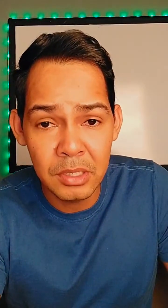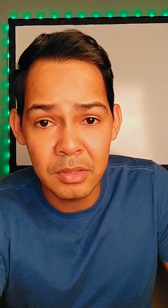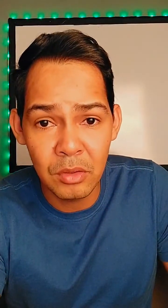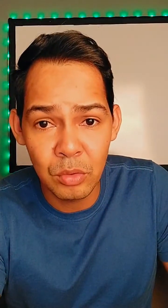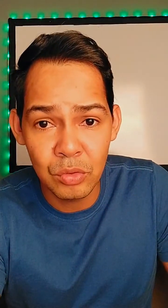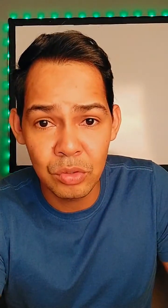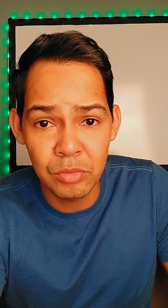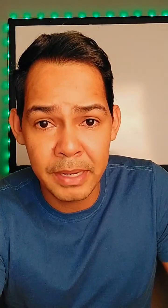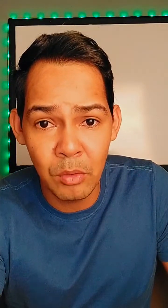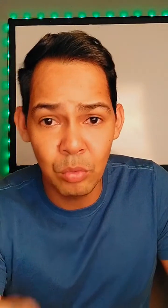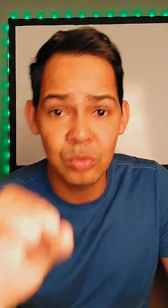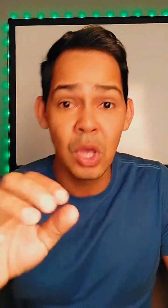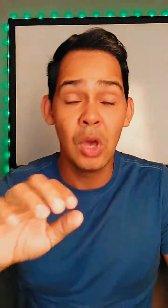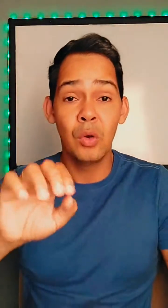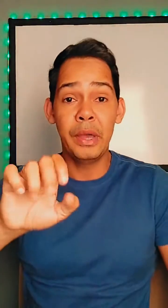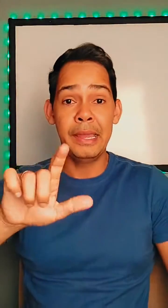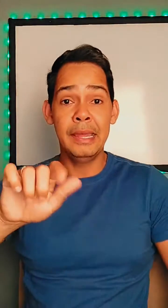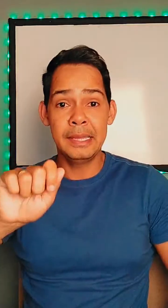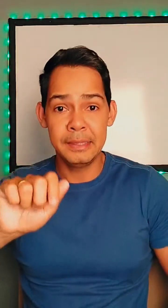tenho condições de pagar um curso. Elaine,